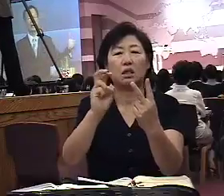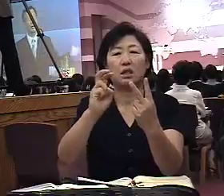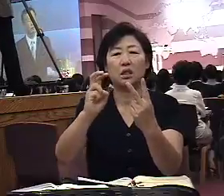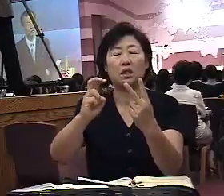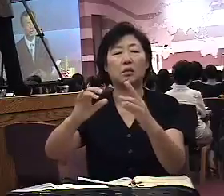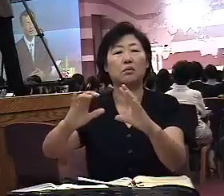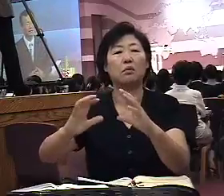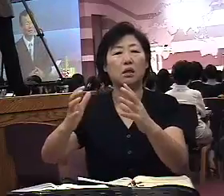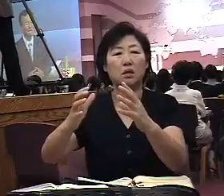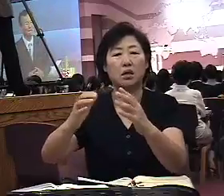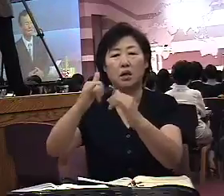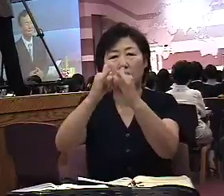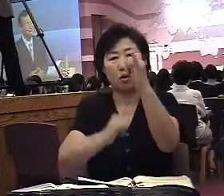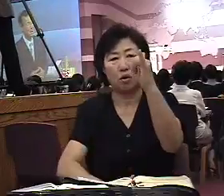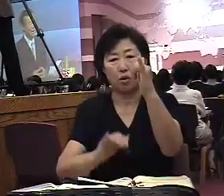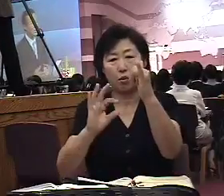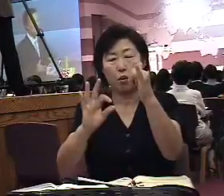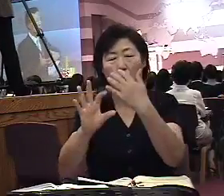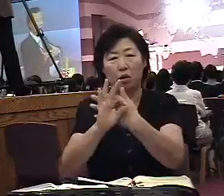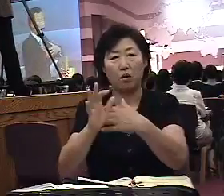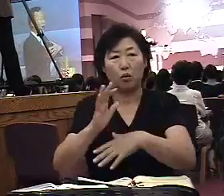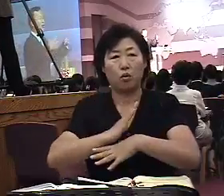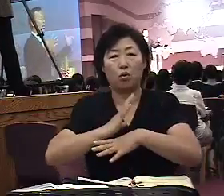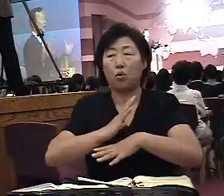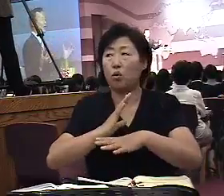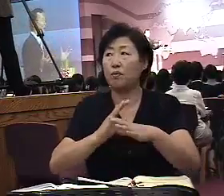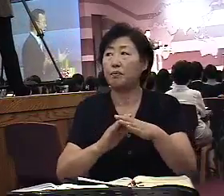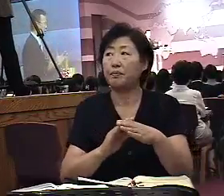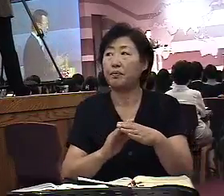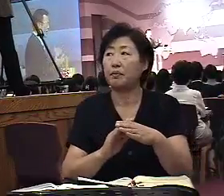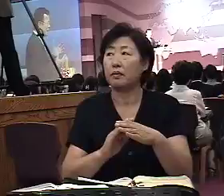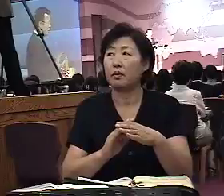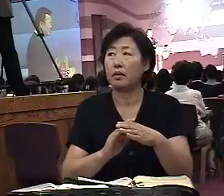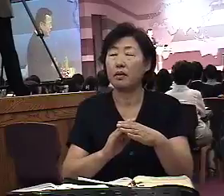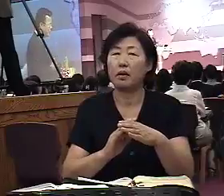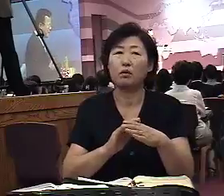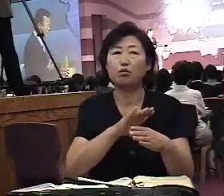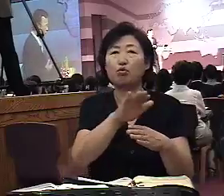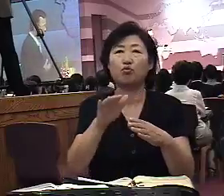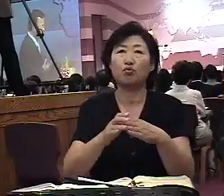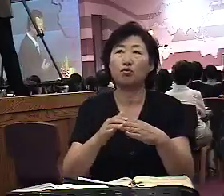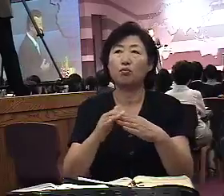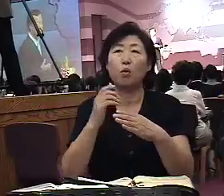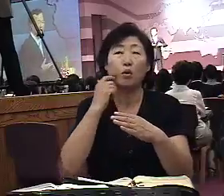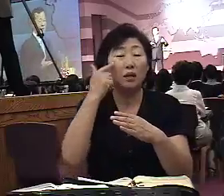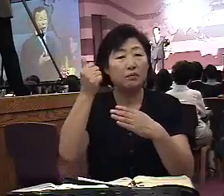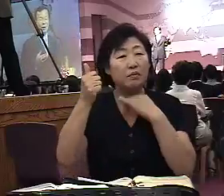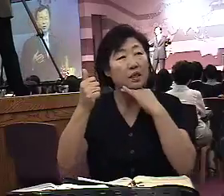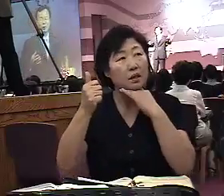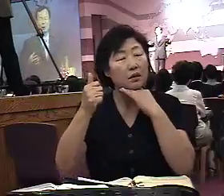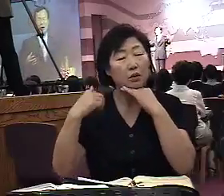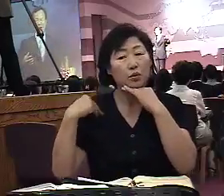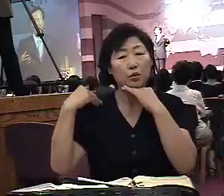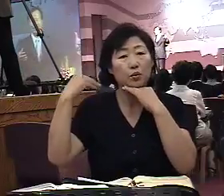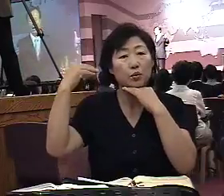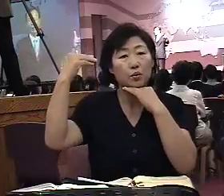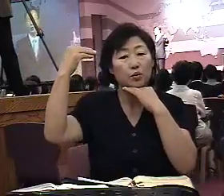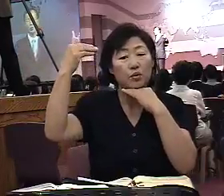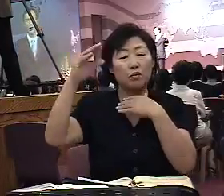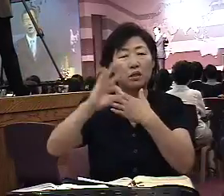놀랄 수밖에 없습니다. At least 저의 제너레이션까지는 자라면서 정말 이